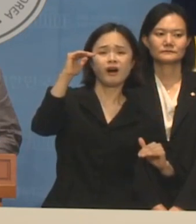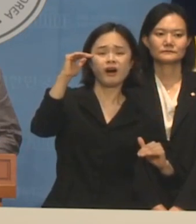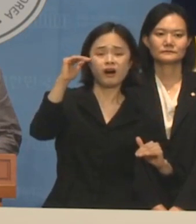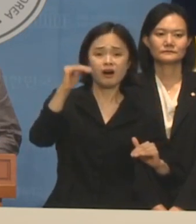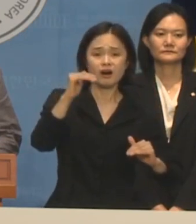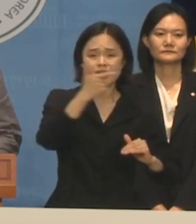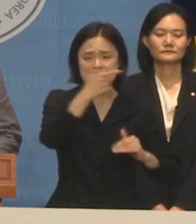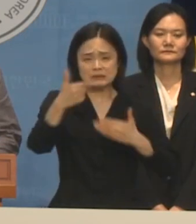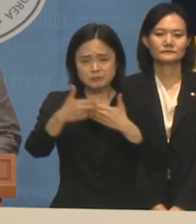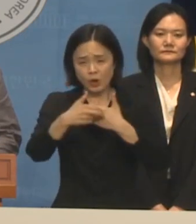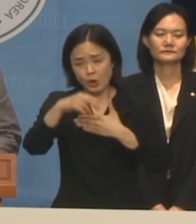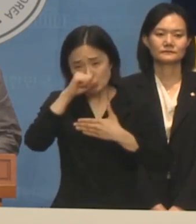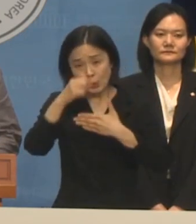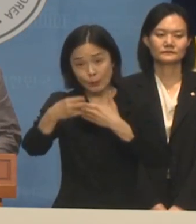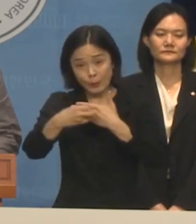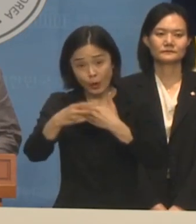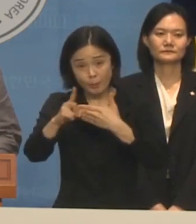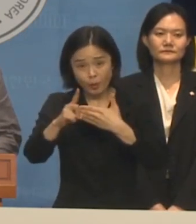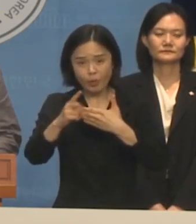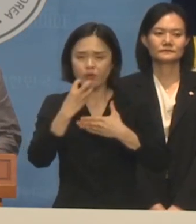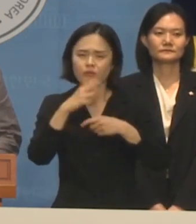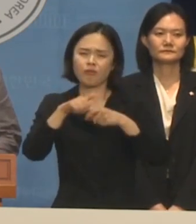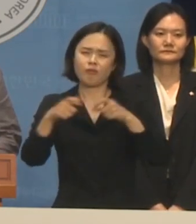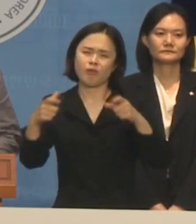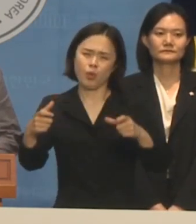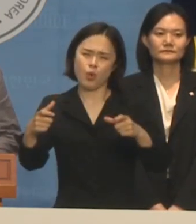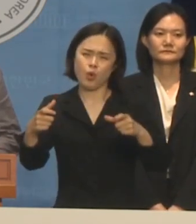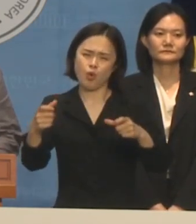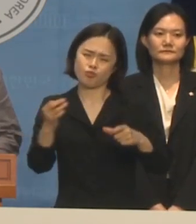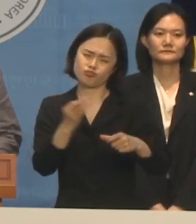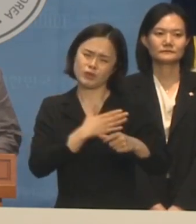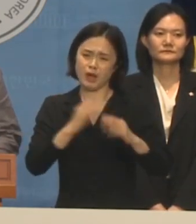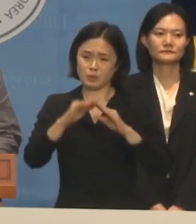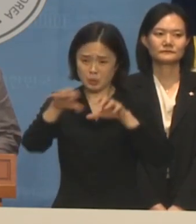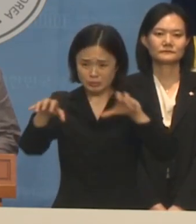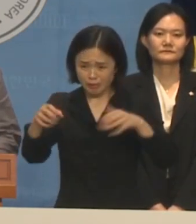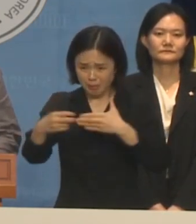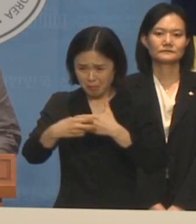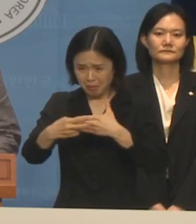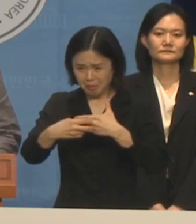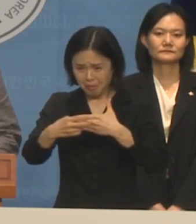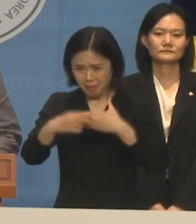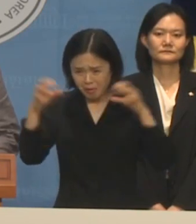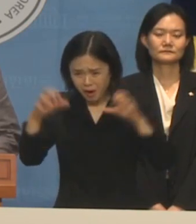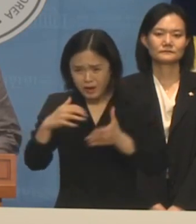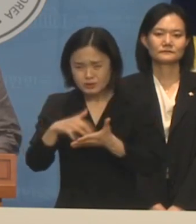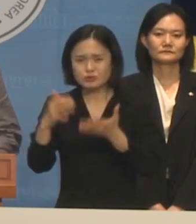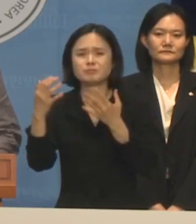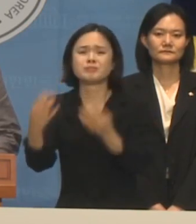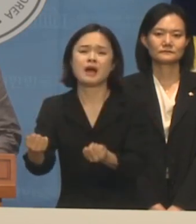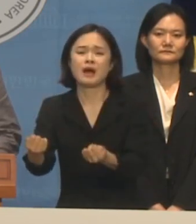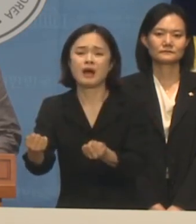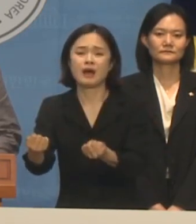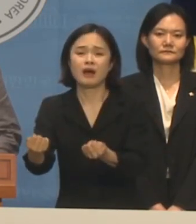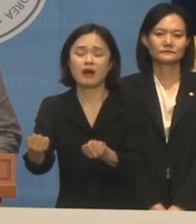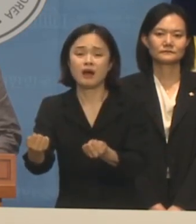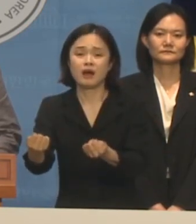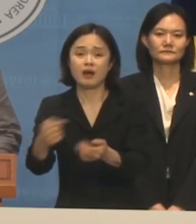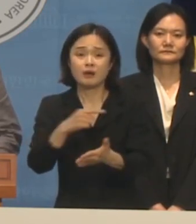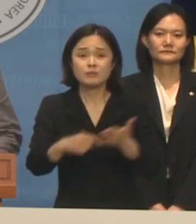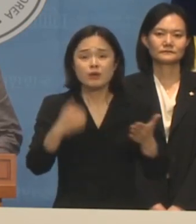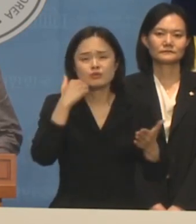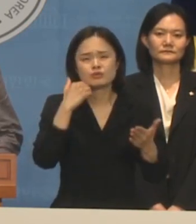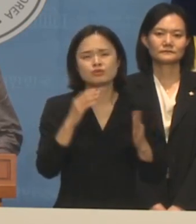민간 중심 의료 정책 실패를 방치하는 동안 그 피해는 고스란히